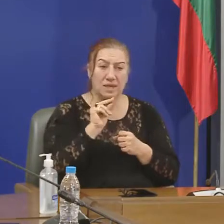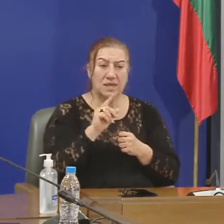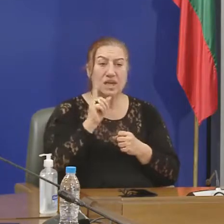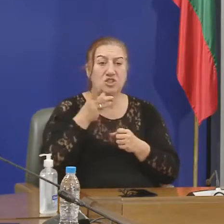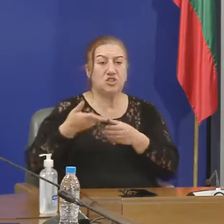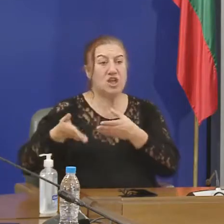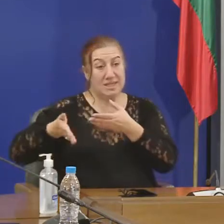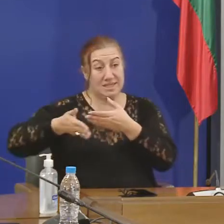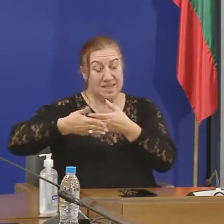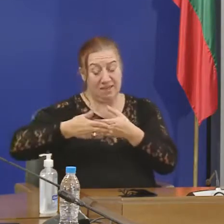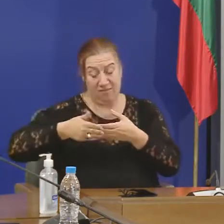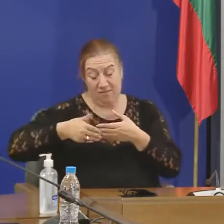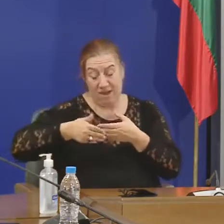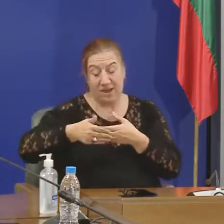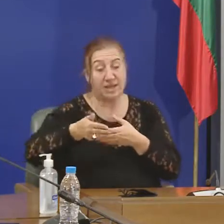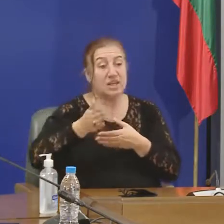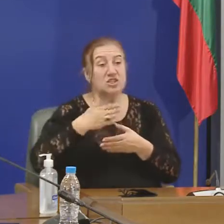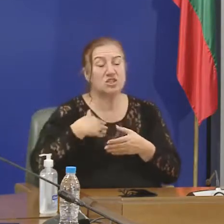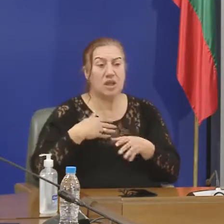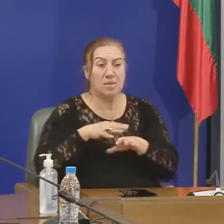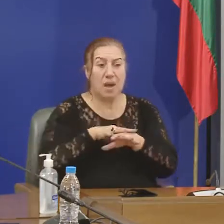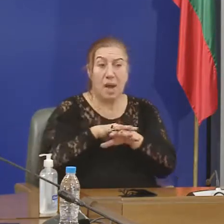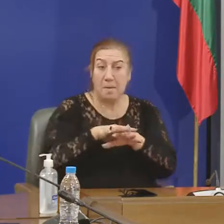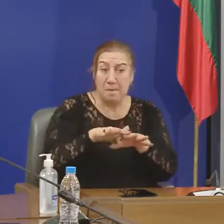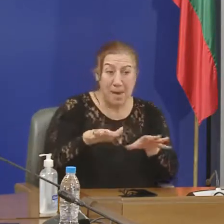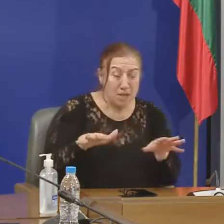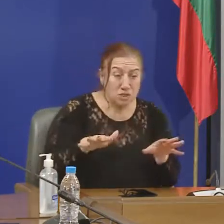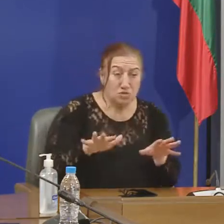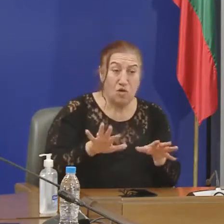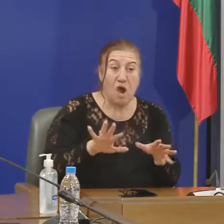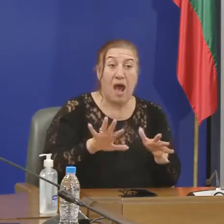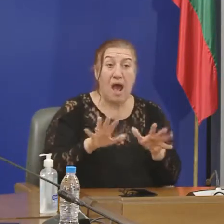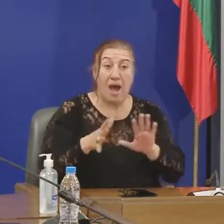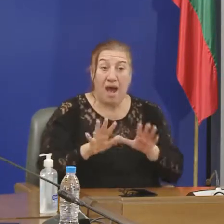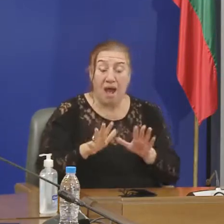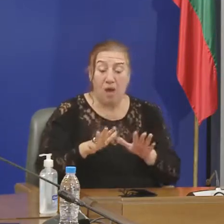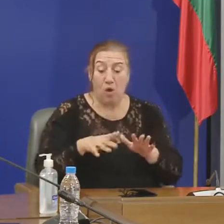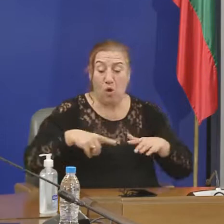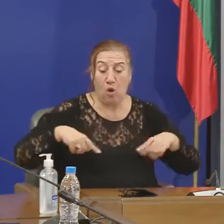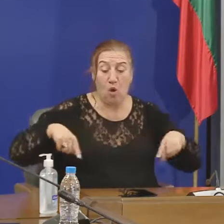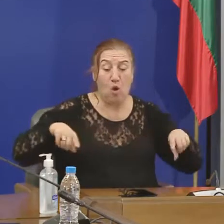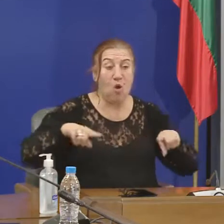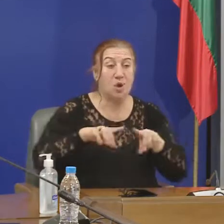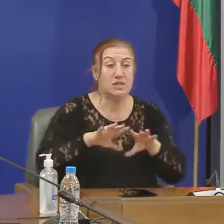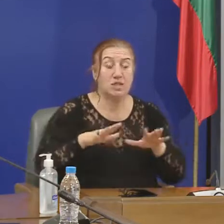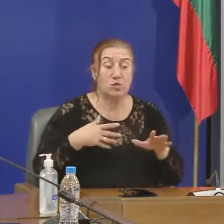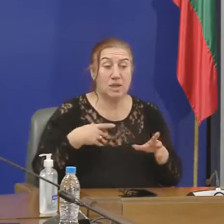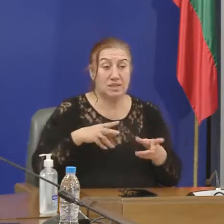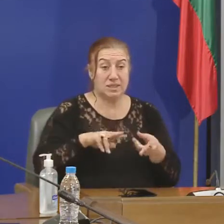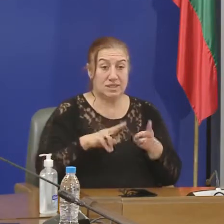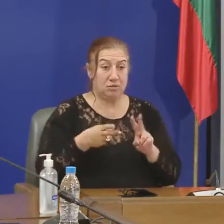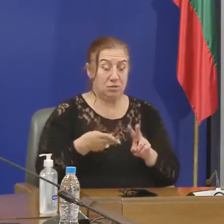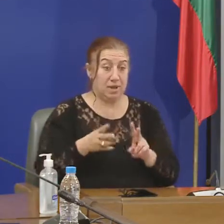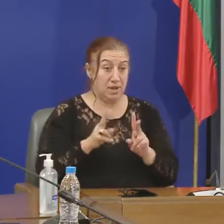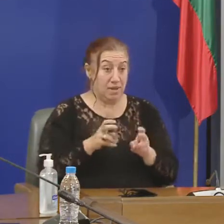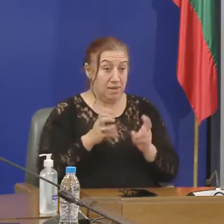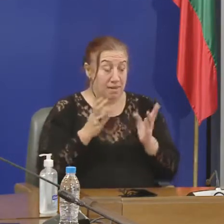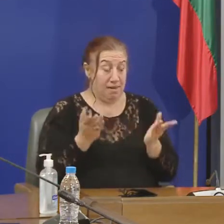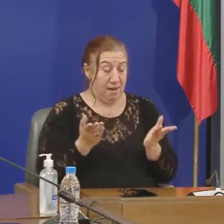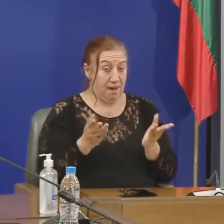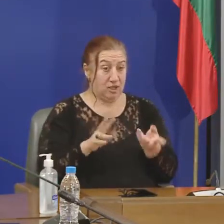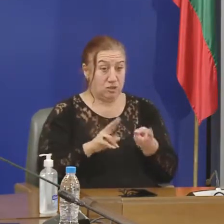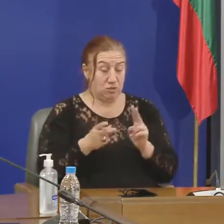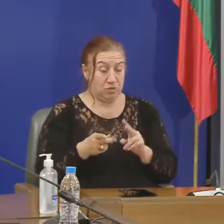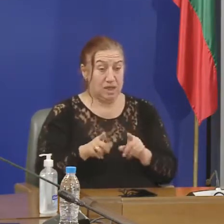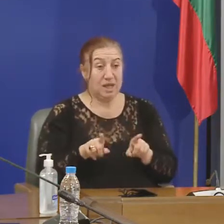затваряне предстои много по-масово, ако ситуацията се промени. Как се промени? И най-лошото те първа